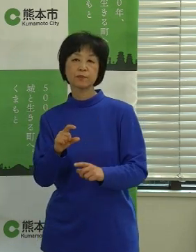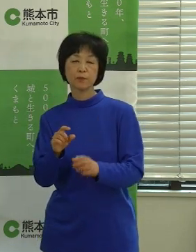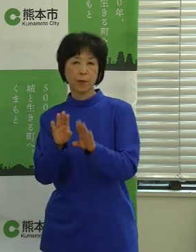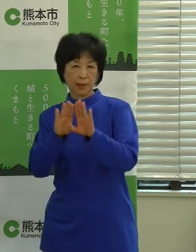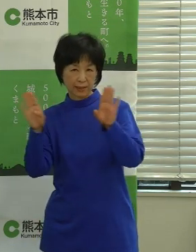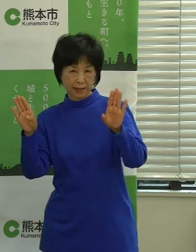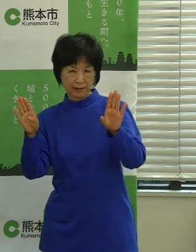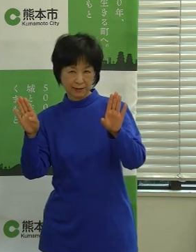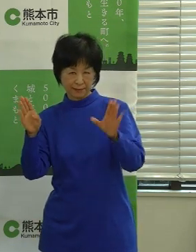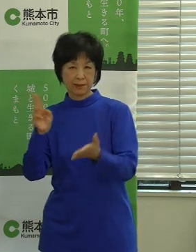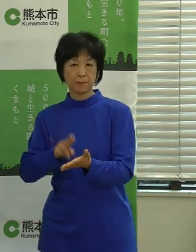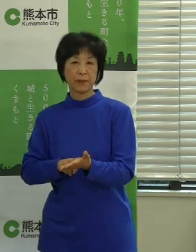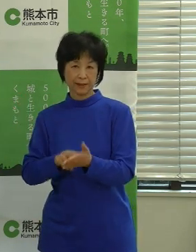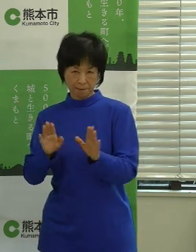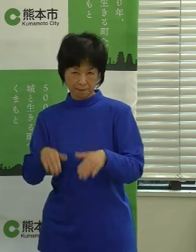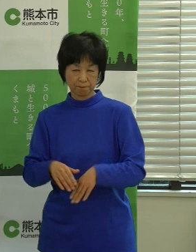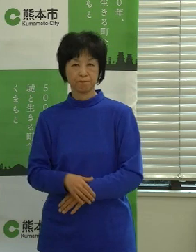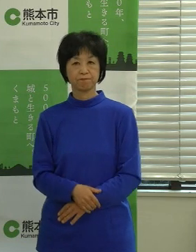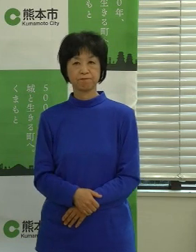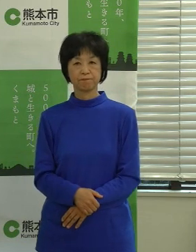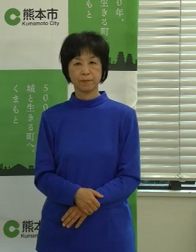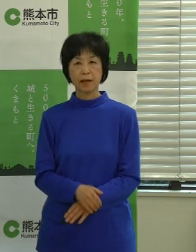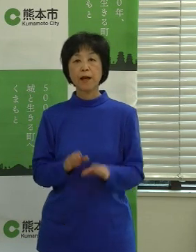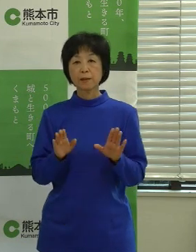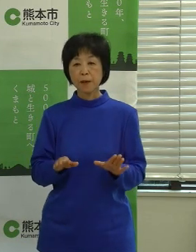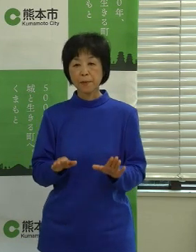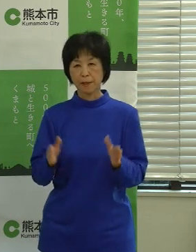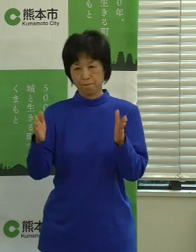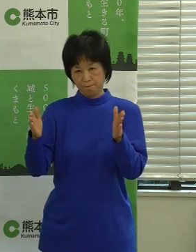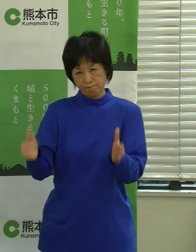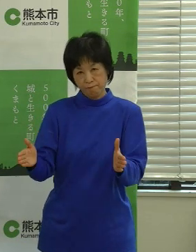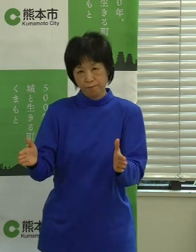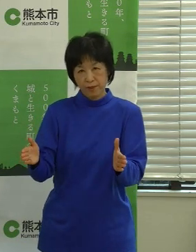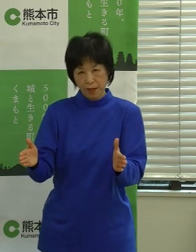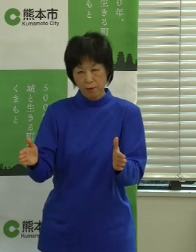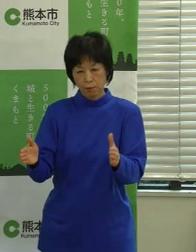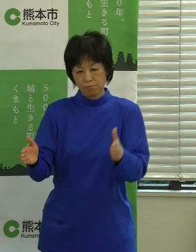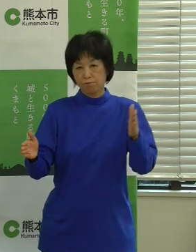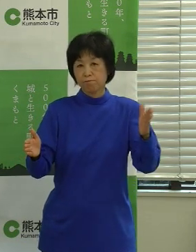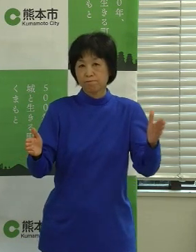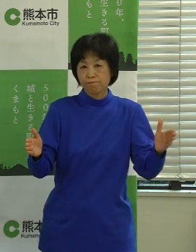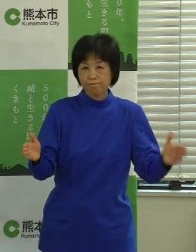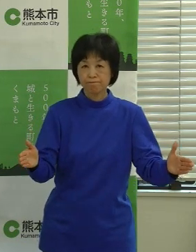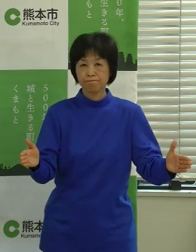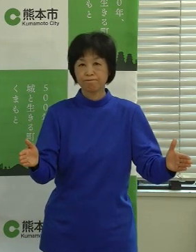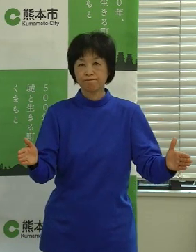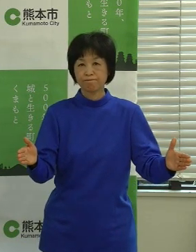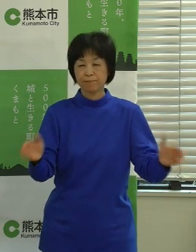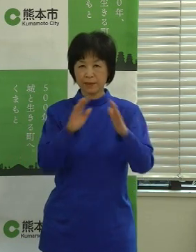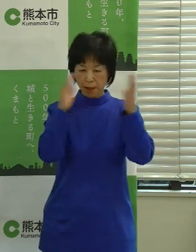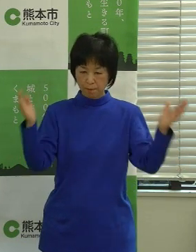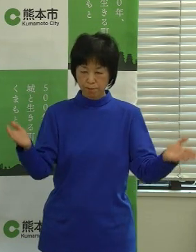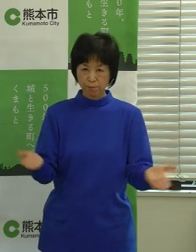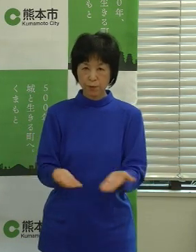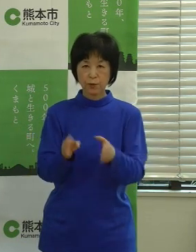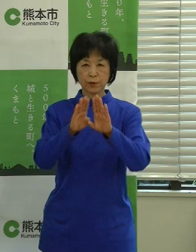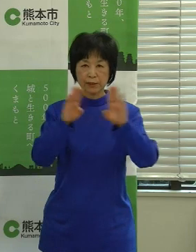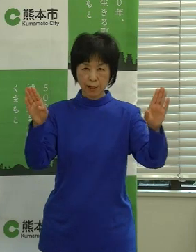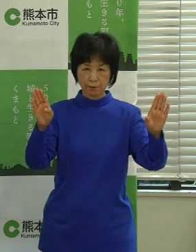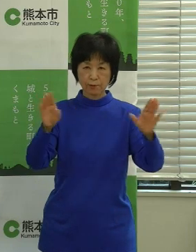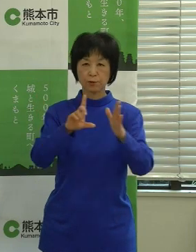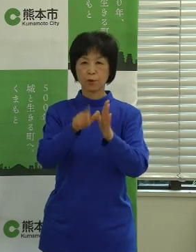憧れてましたけども、はい、まだ限定的ですよね、うん、これを全面的にお開くにはまた何か条件が必要。 あ